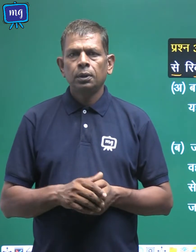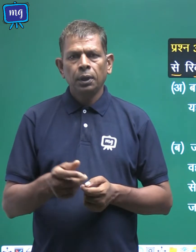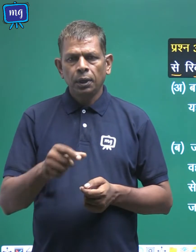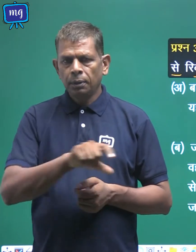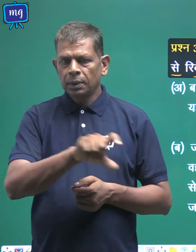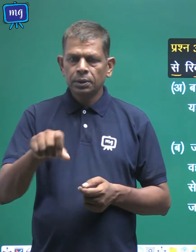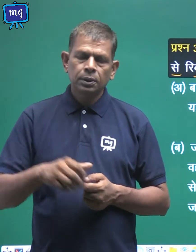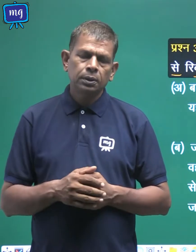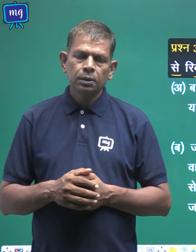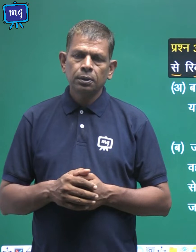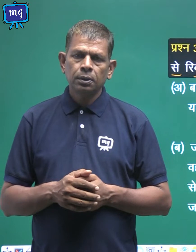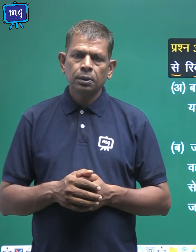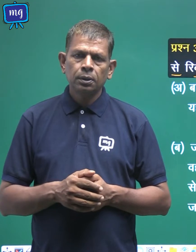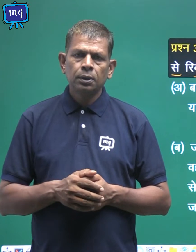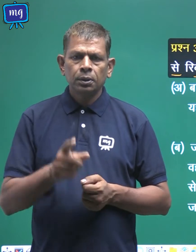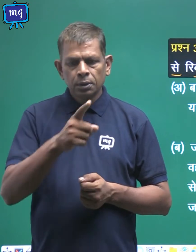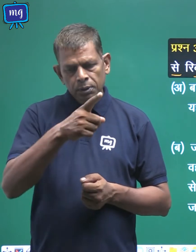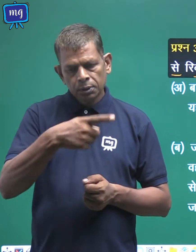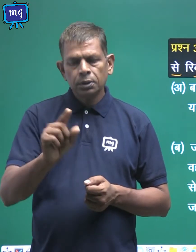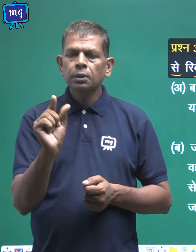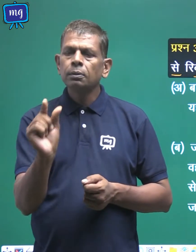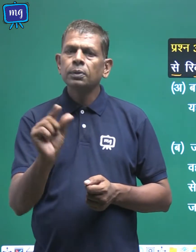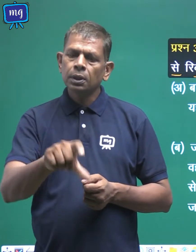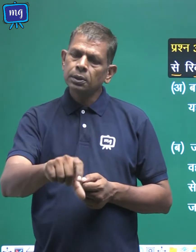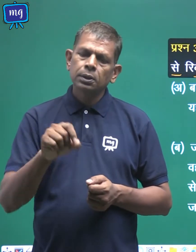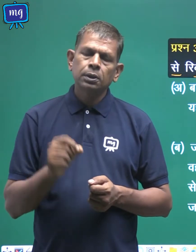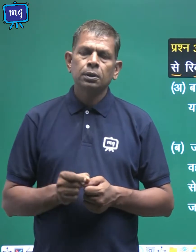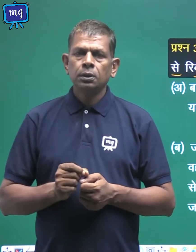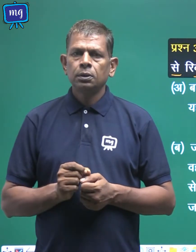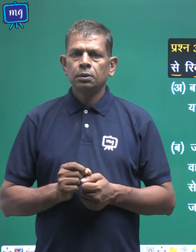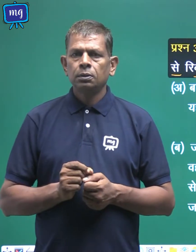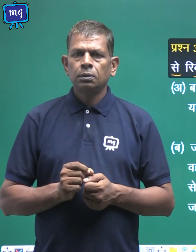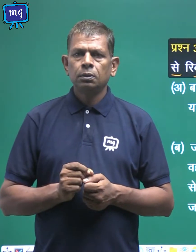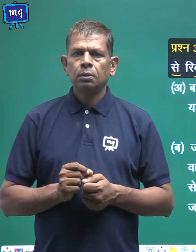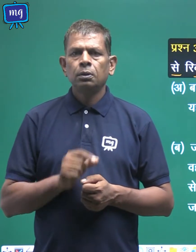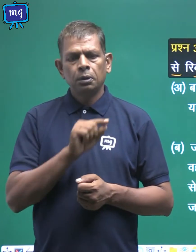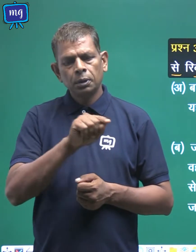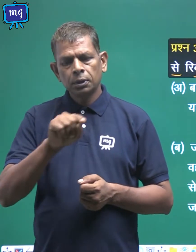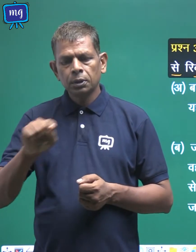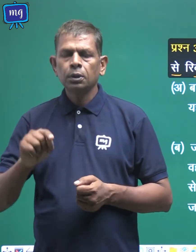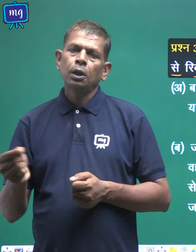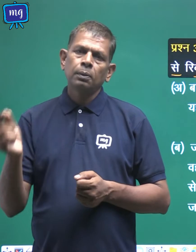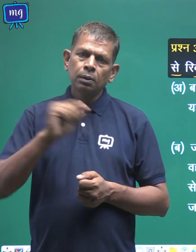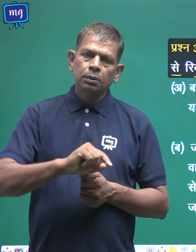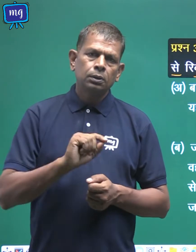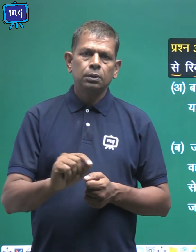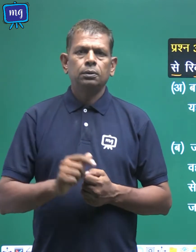इनमें से सही शब्द का चयन करके रिक्त स्थान की पूर्ति करनी